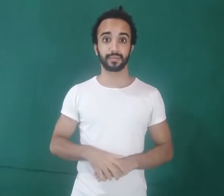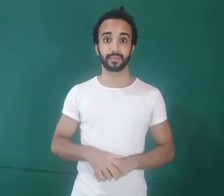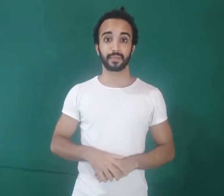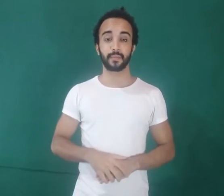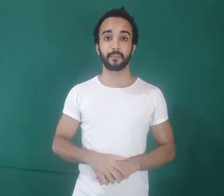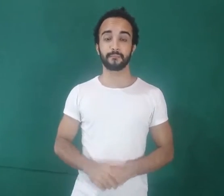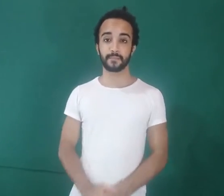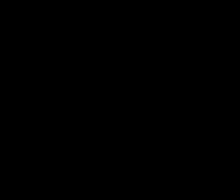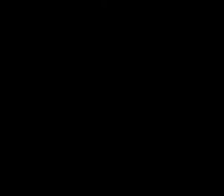Mas...